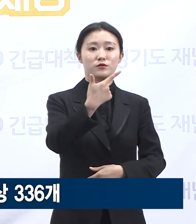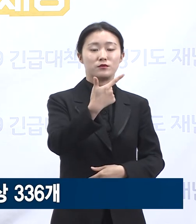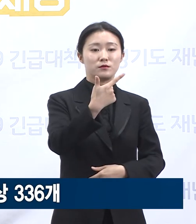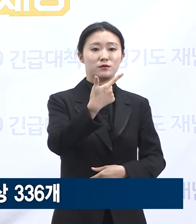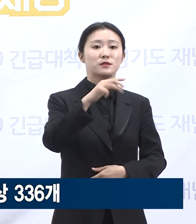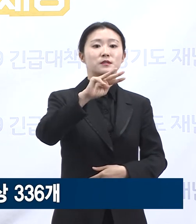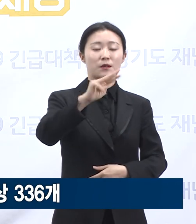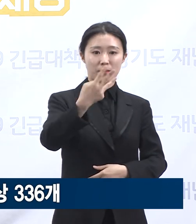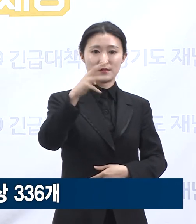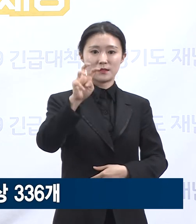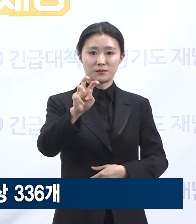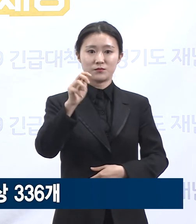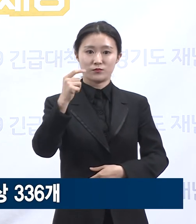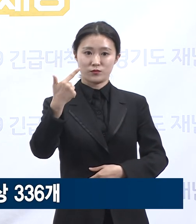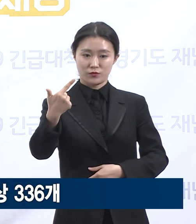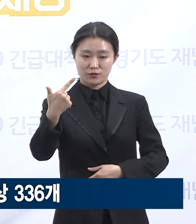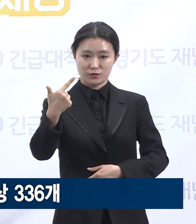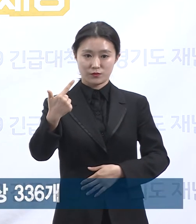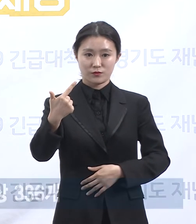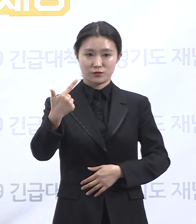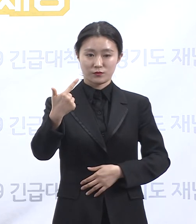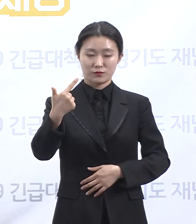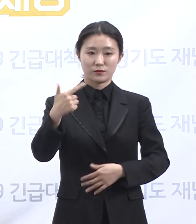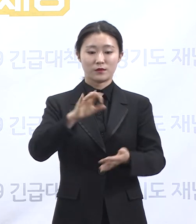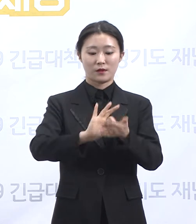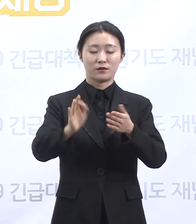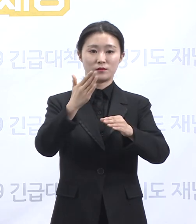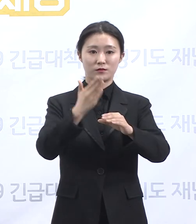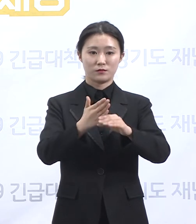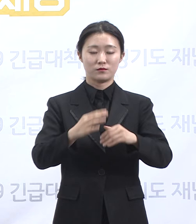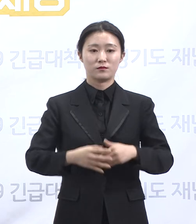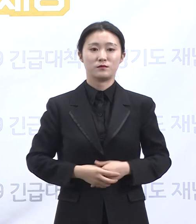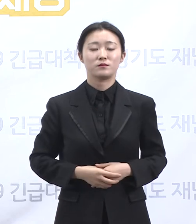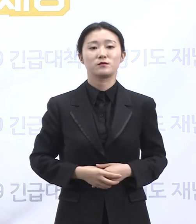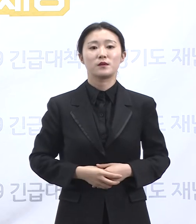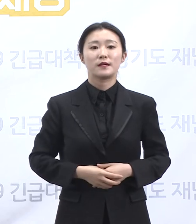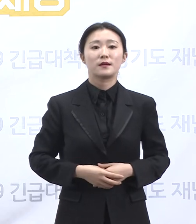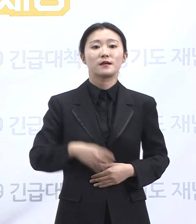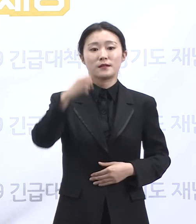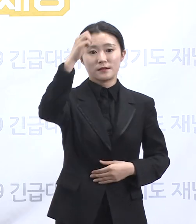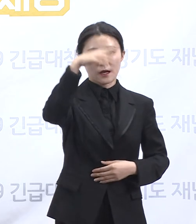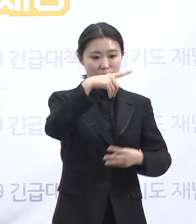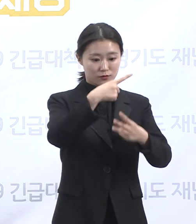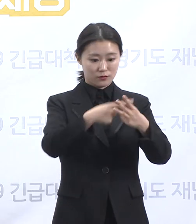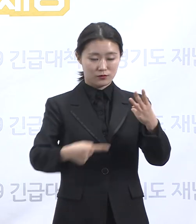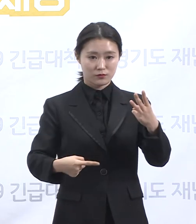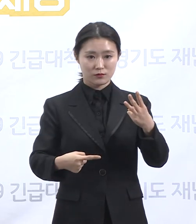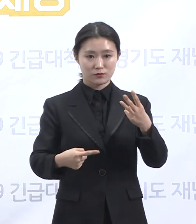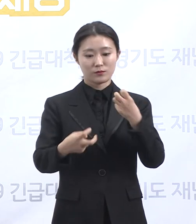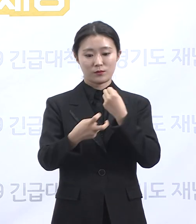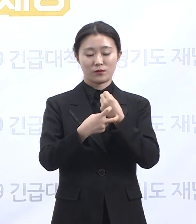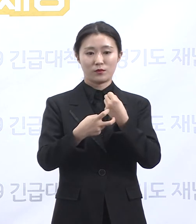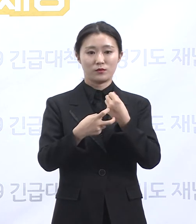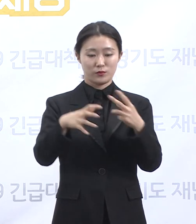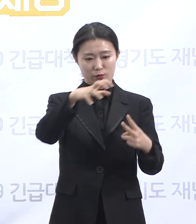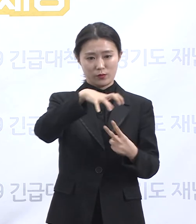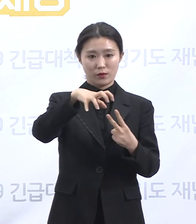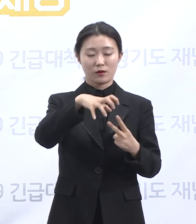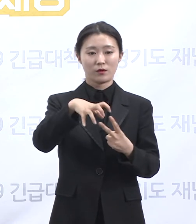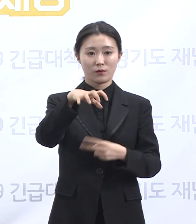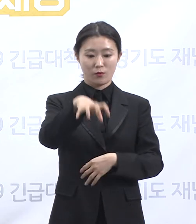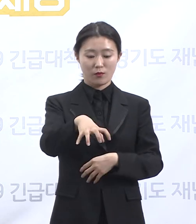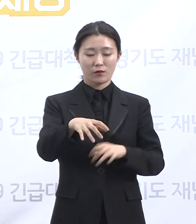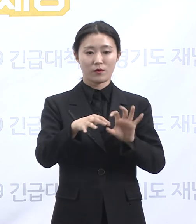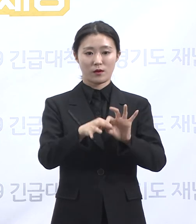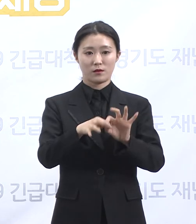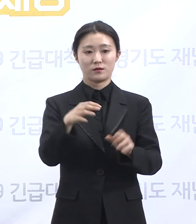69.1%인 336 병상입니다. 양주 베스트케어 요양원 확진 상황을 말씀드리겠습니다.